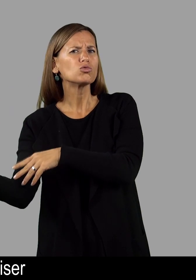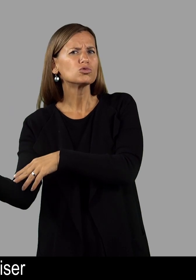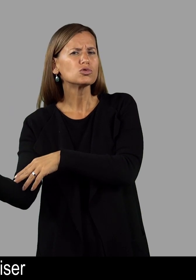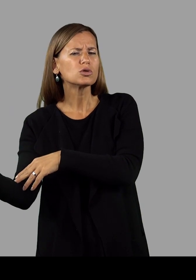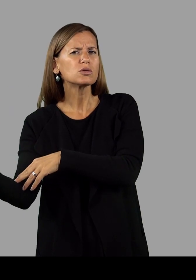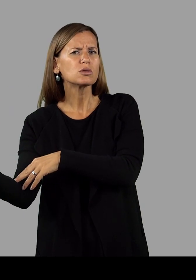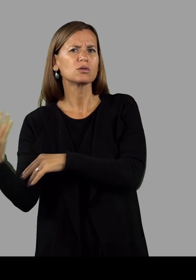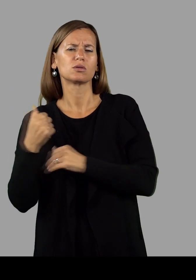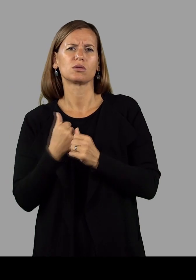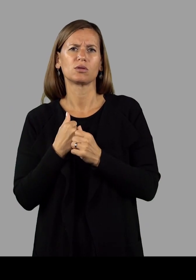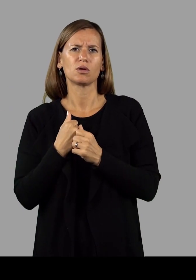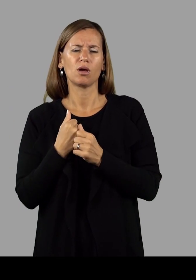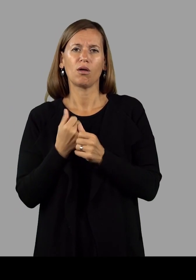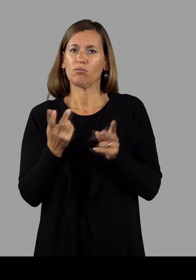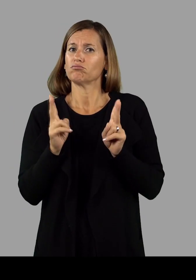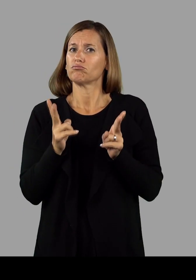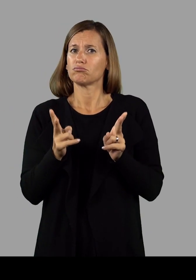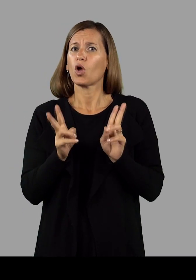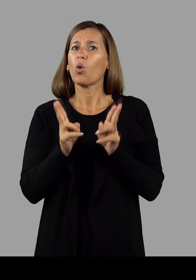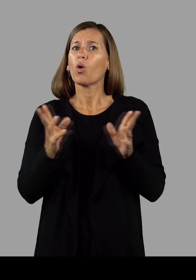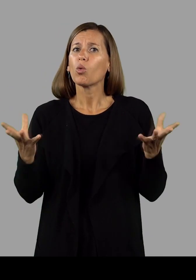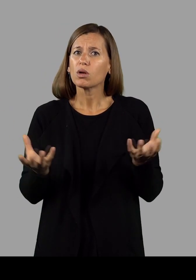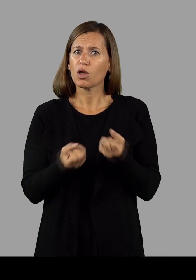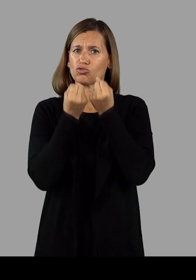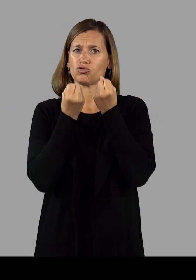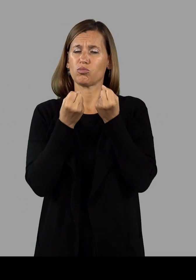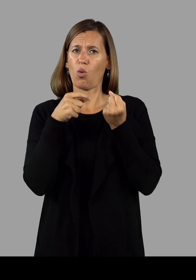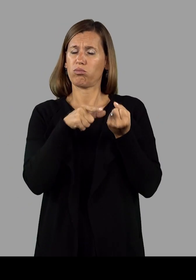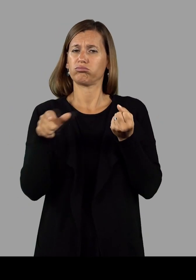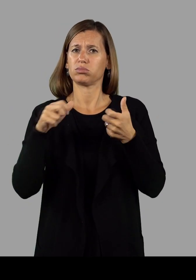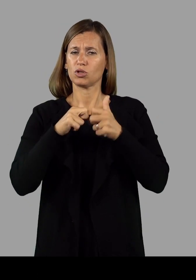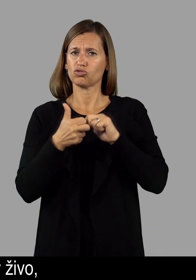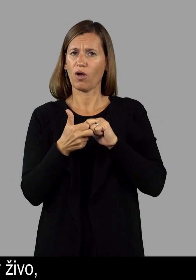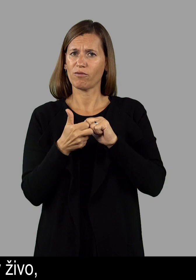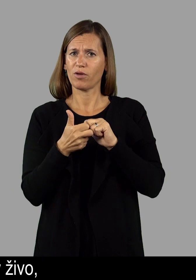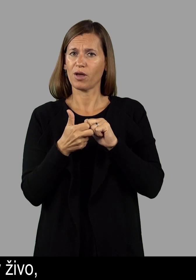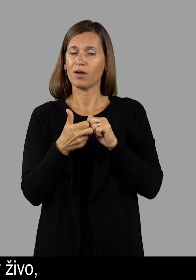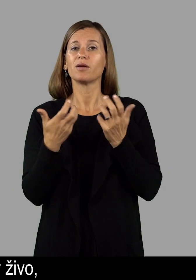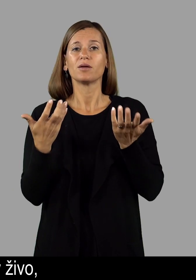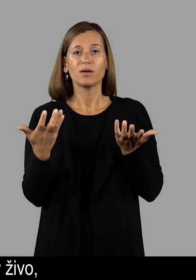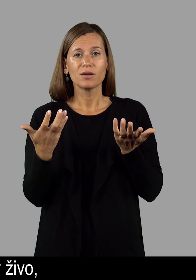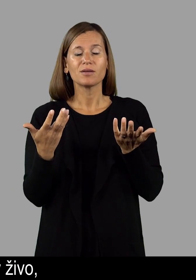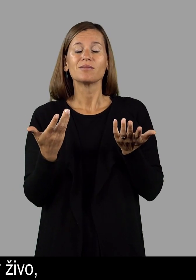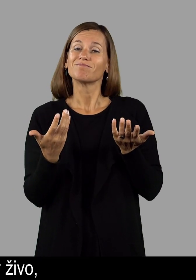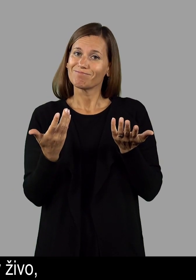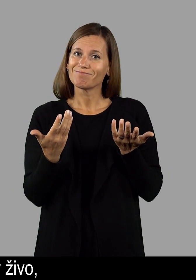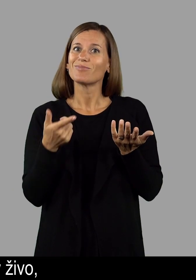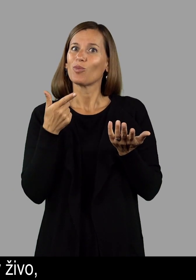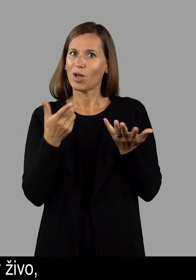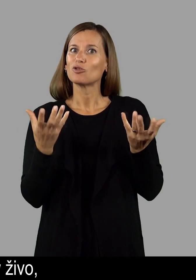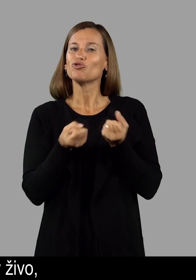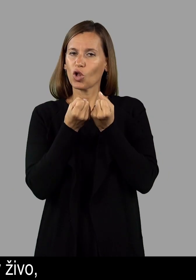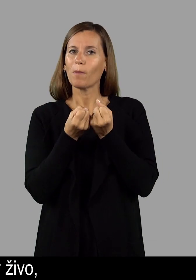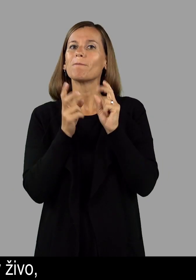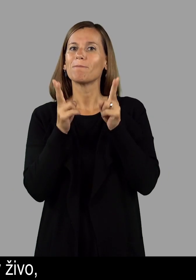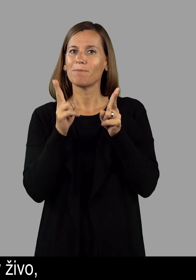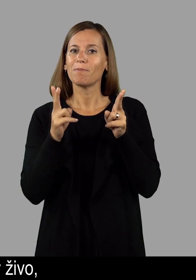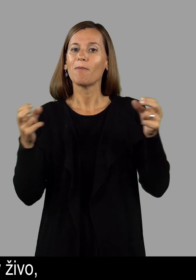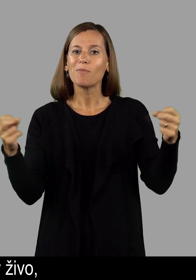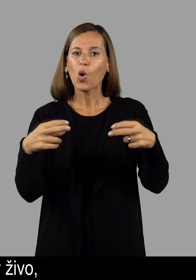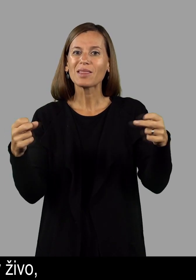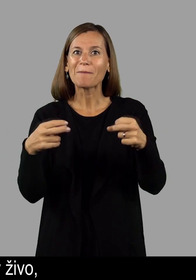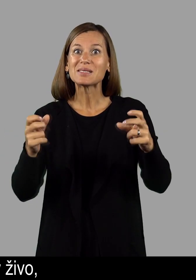rampo? In kako bi lahko rešili te probleme? Za začetek vsaj s podnapisi v živo, ki bi